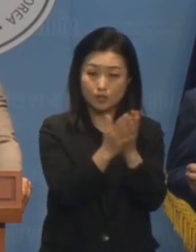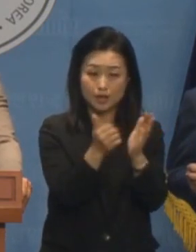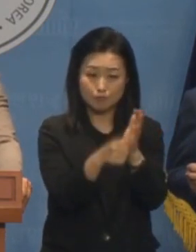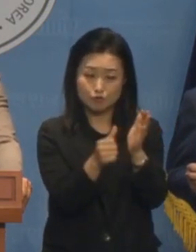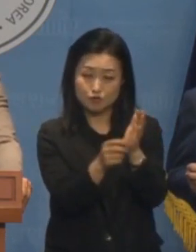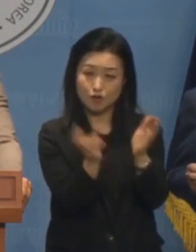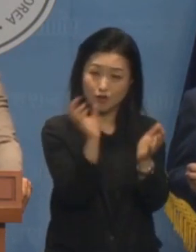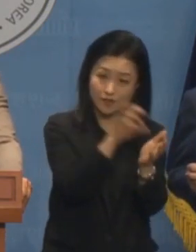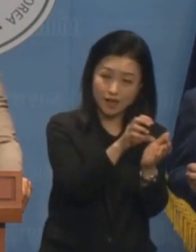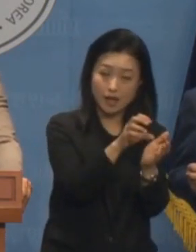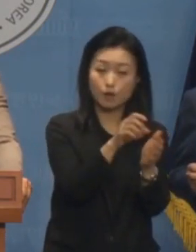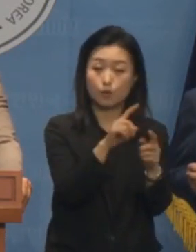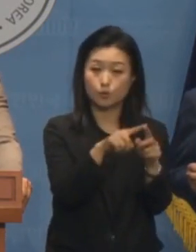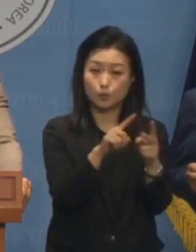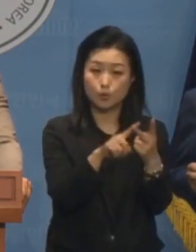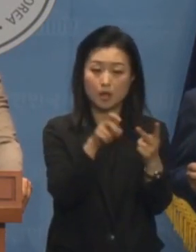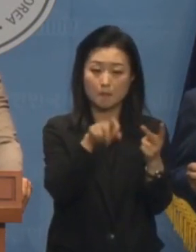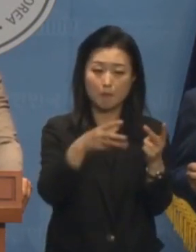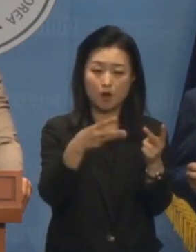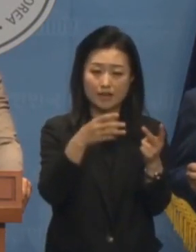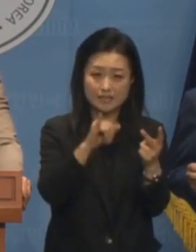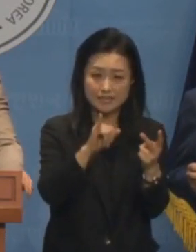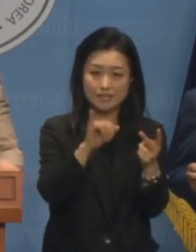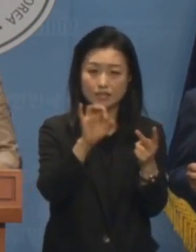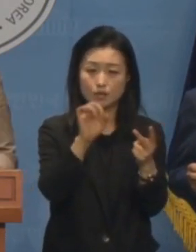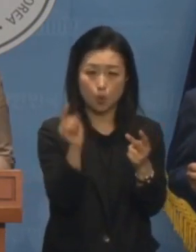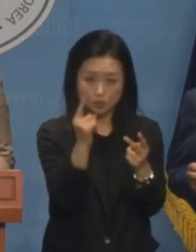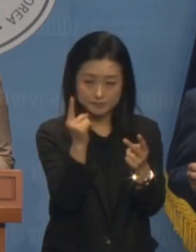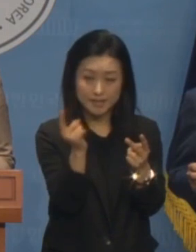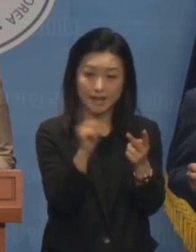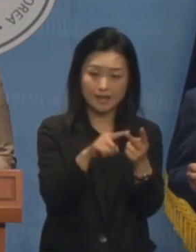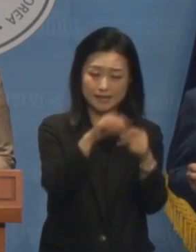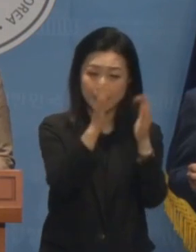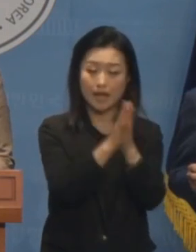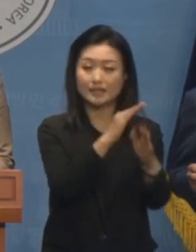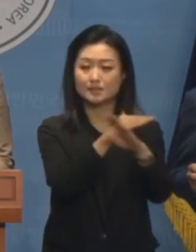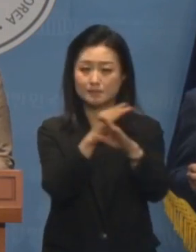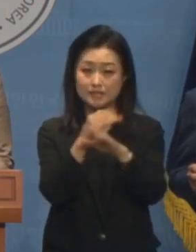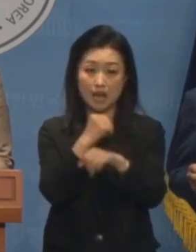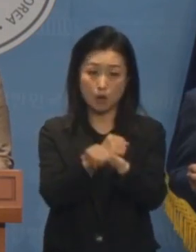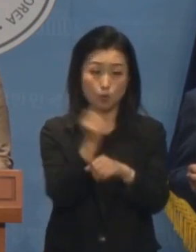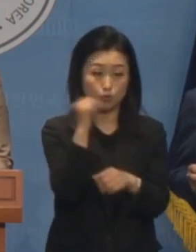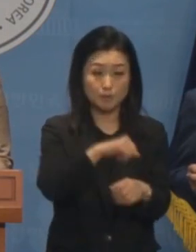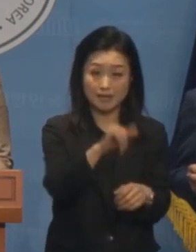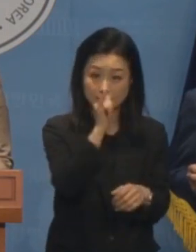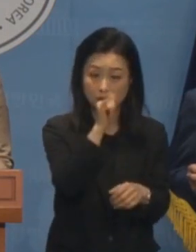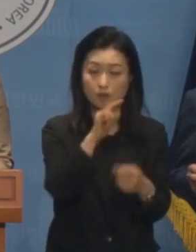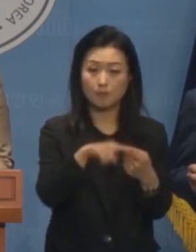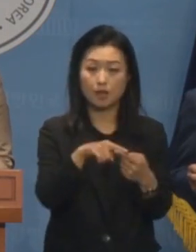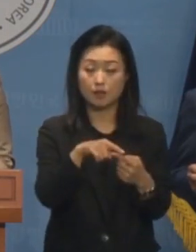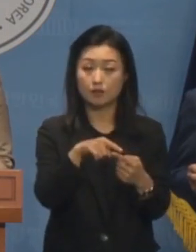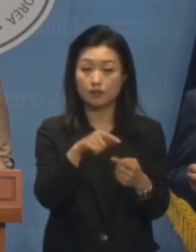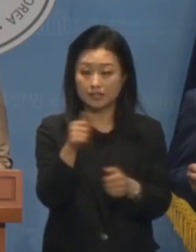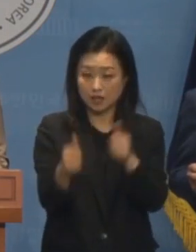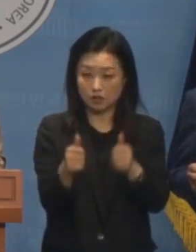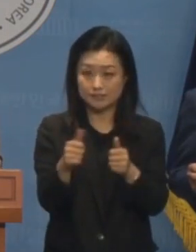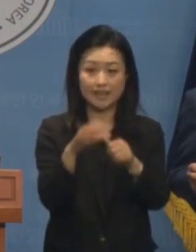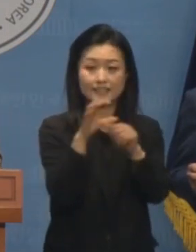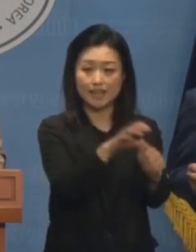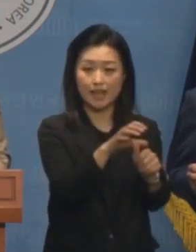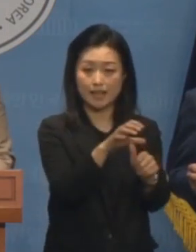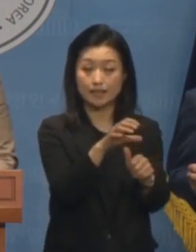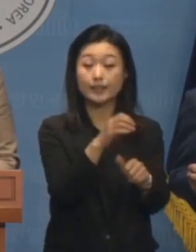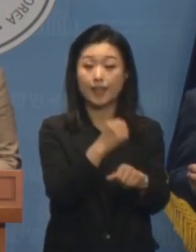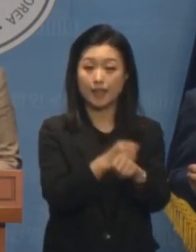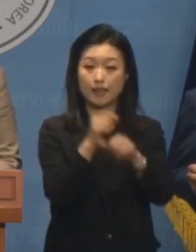제한, 최대화와 같은 독과점 남용행위에 대해서는 사전 금지하도록 하는, 그리고 그걸 위반한 경우에는 이제 바로 경쟁 제한성을 침해한